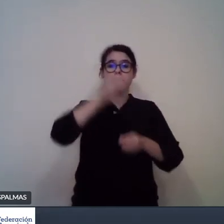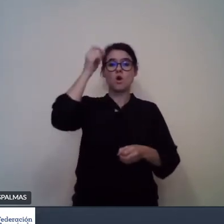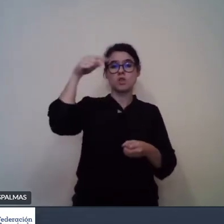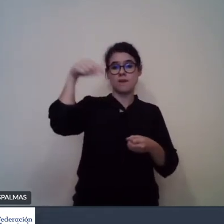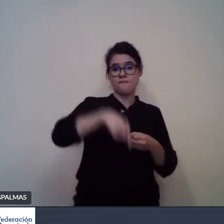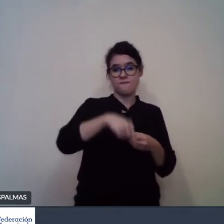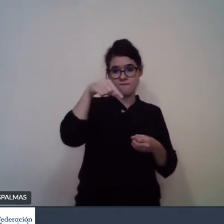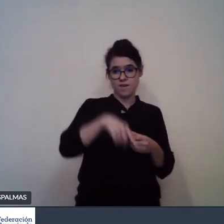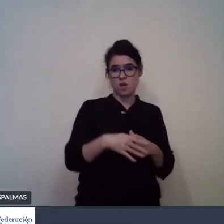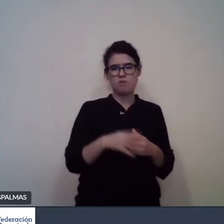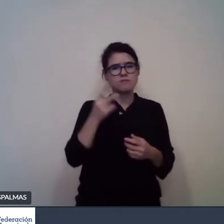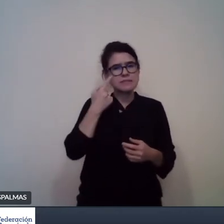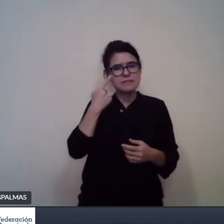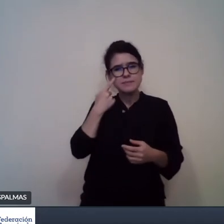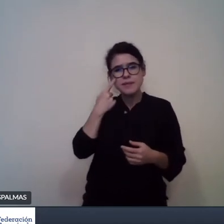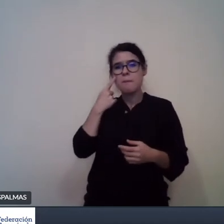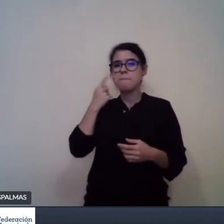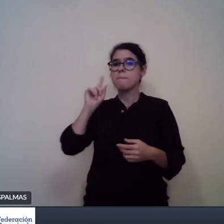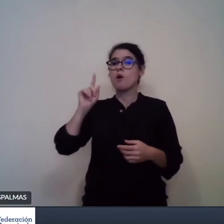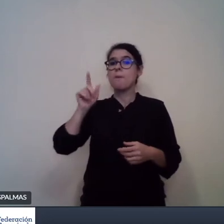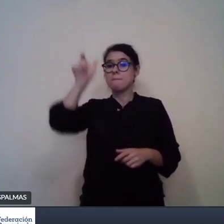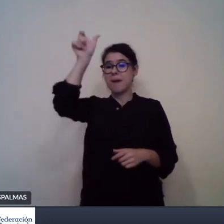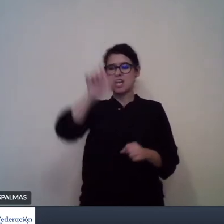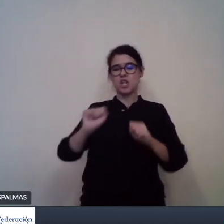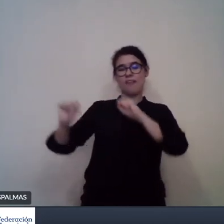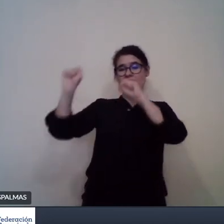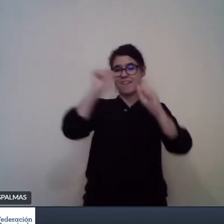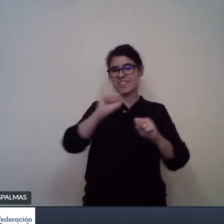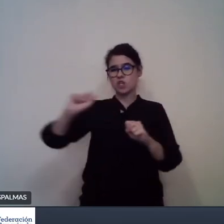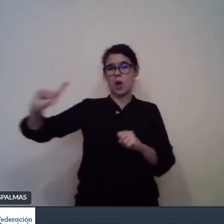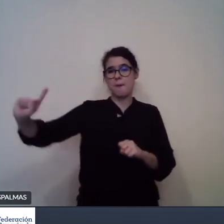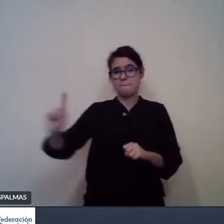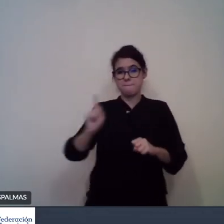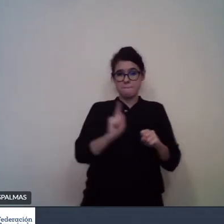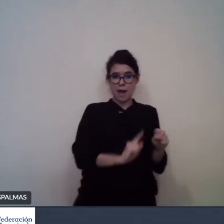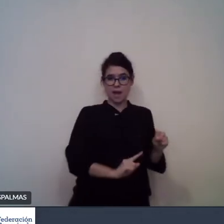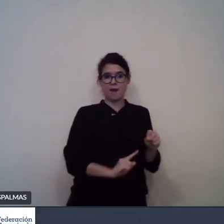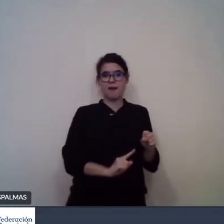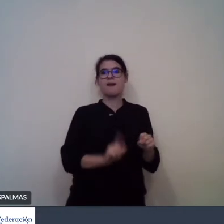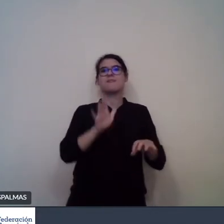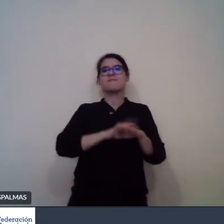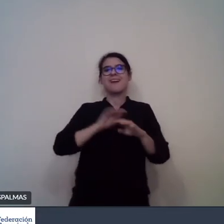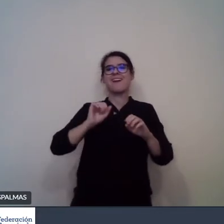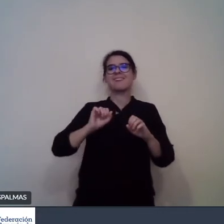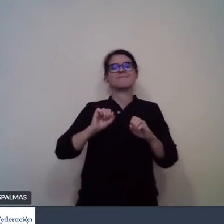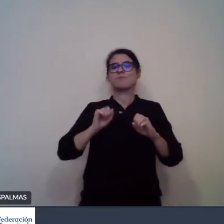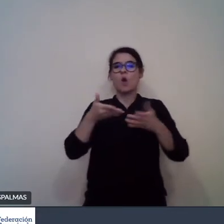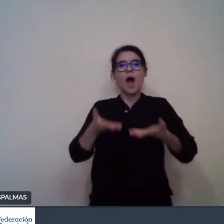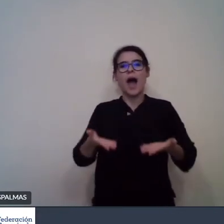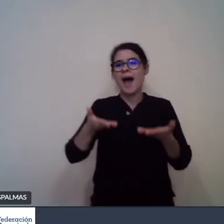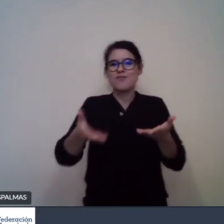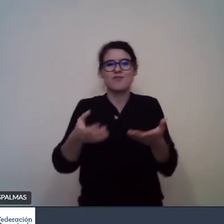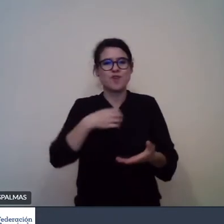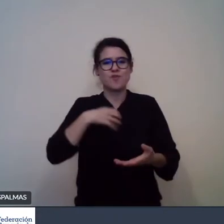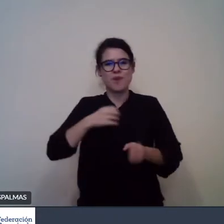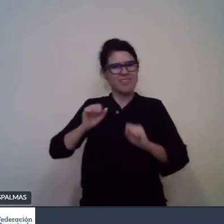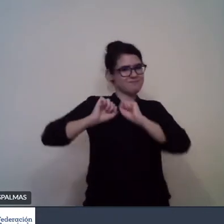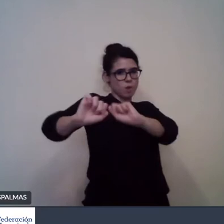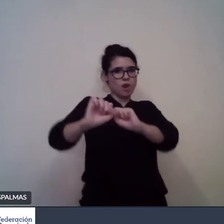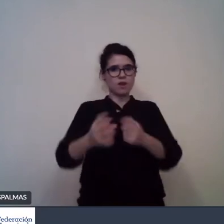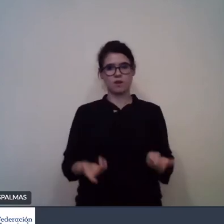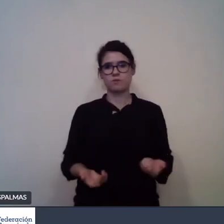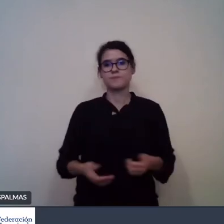Fijaros cómo baja el defensor aquí para impedir la ayuda. Fijaros cómo está el atacante interior del lado contrario tan abajo.